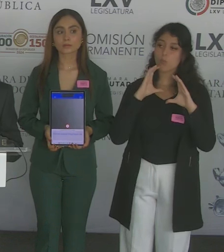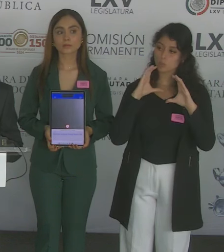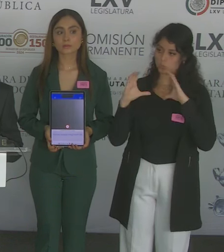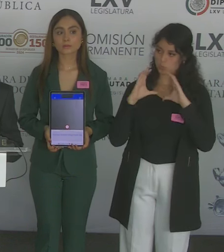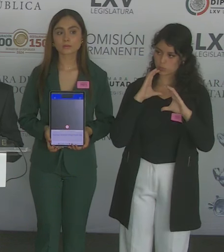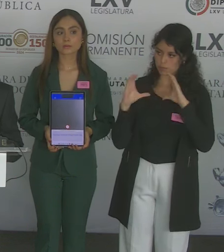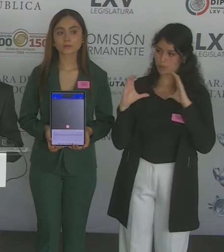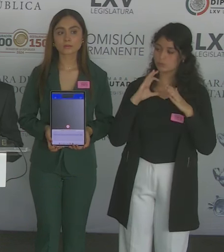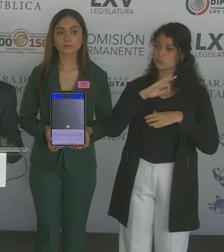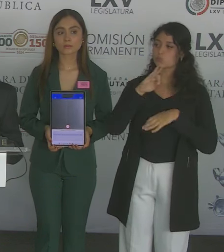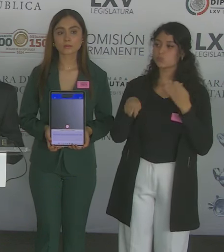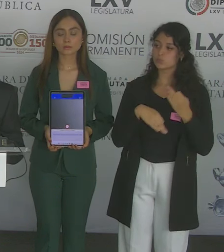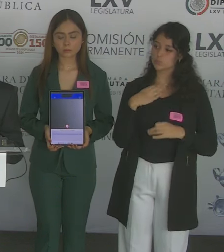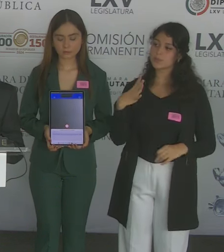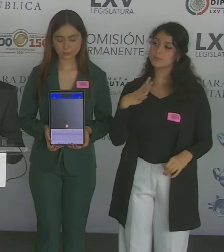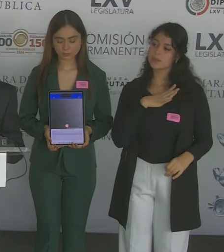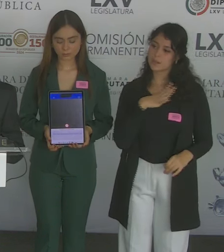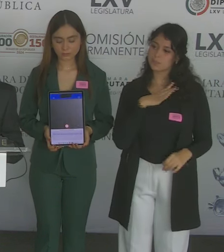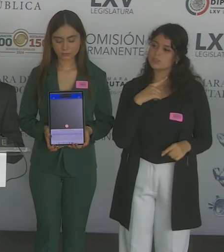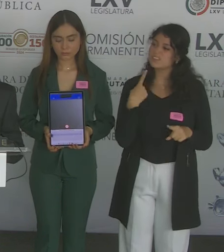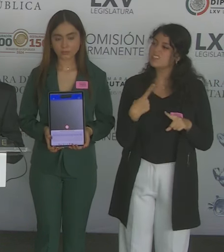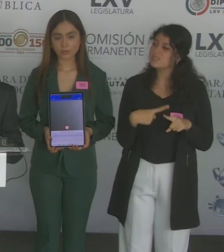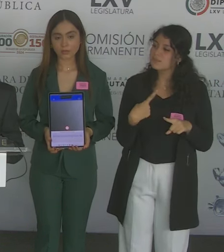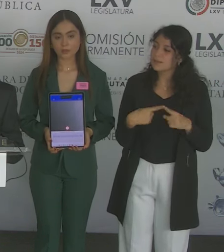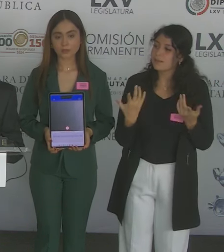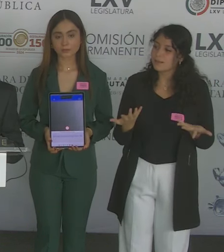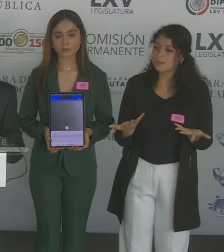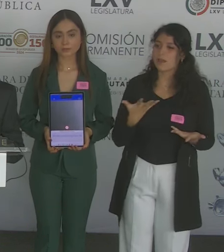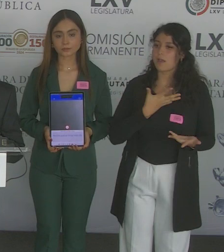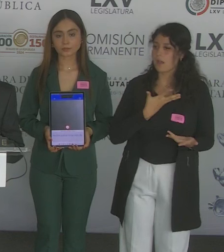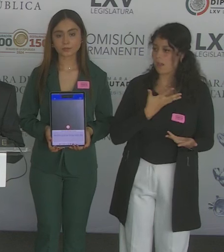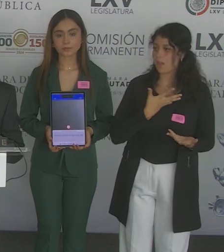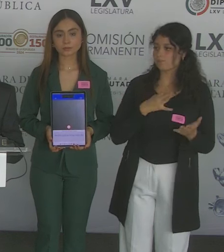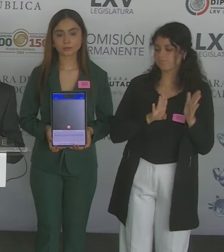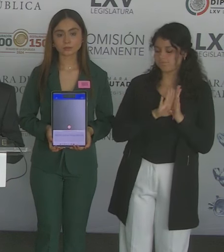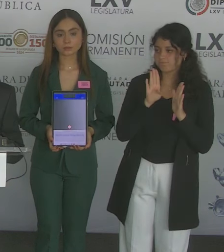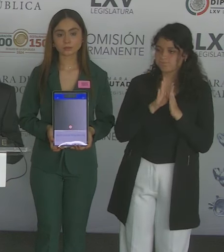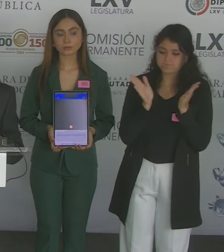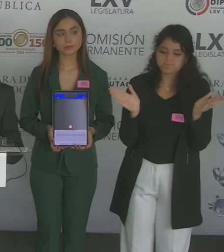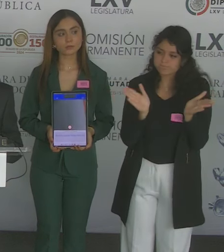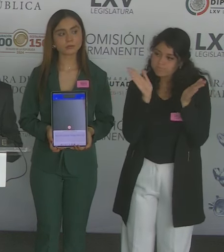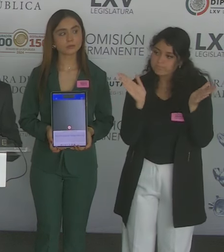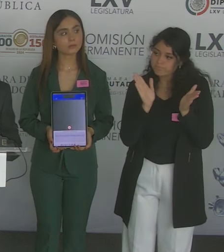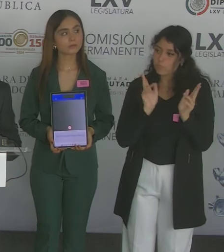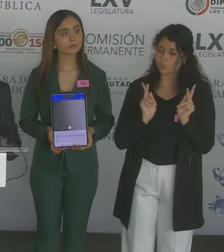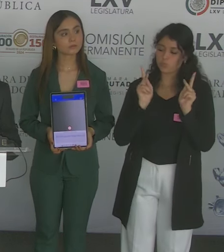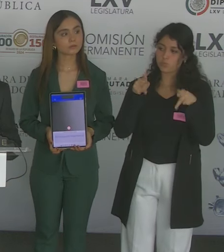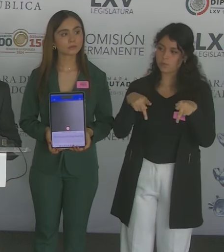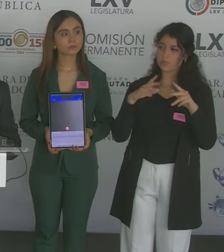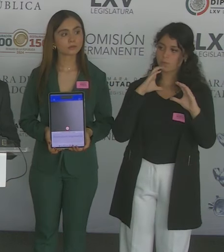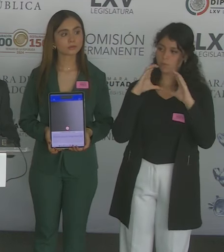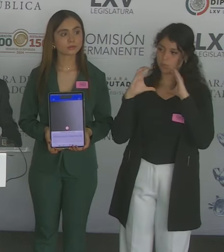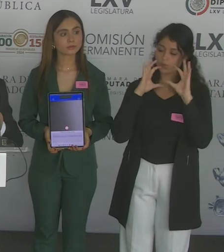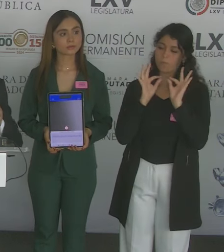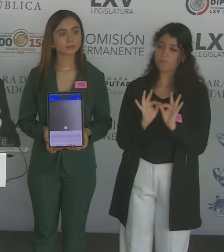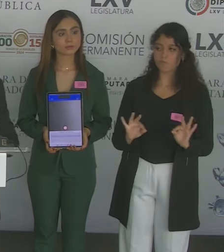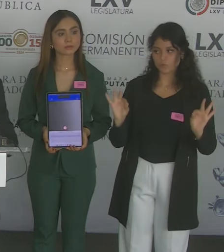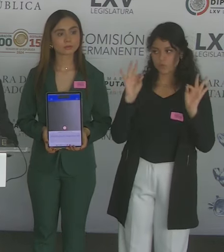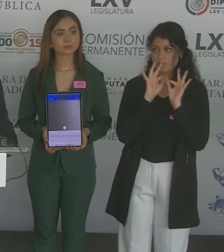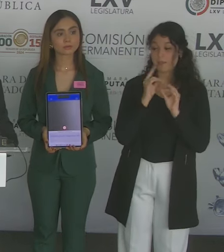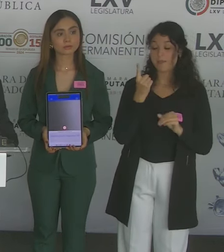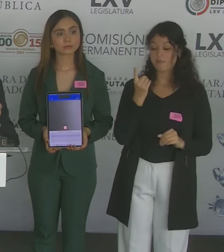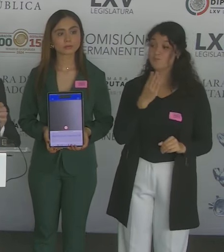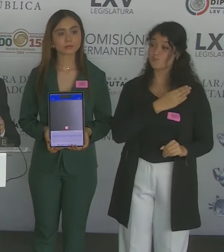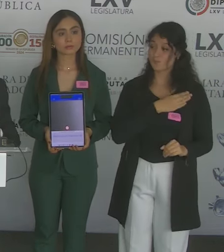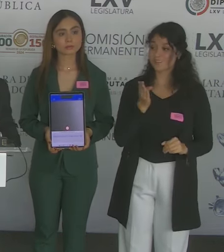la tenemos y quienes están pudiendo lograr este puente de comunicación fundamental Qué bueno que se presente